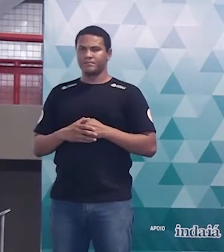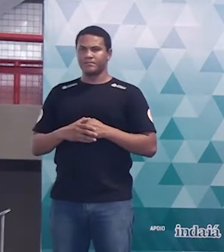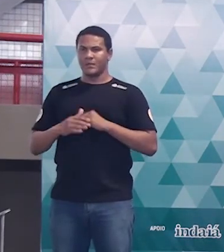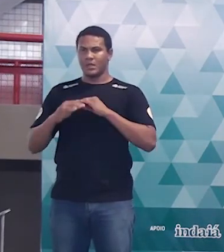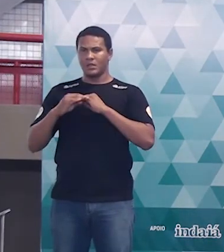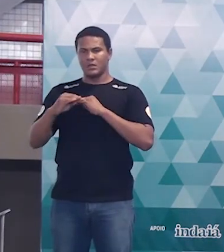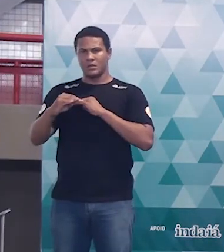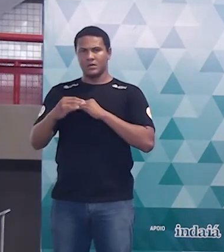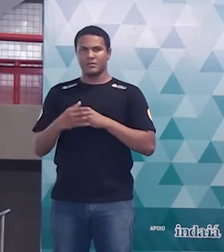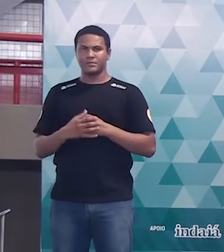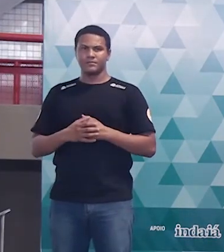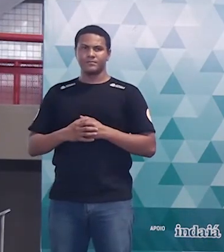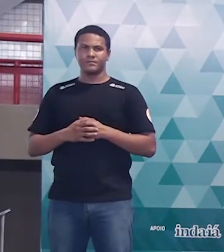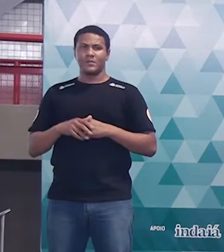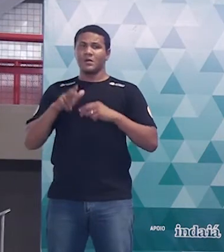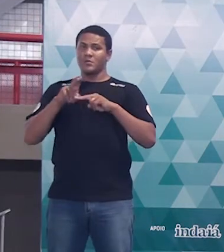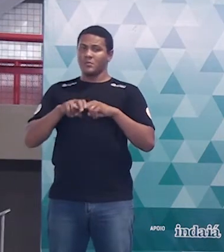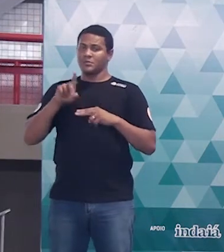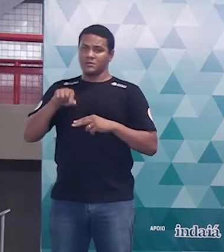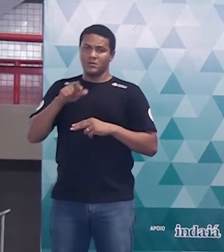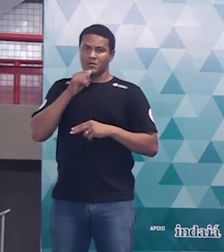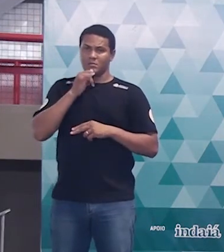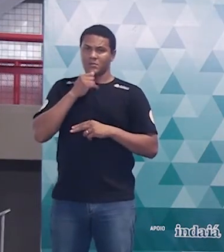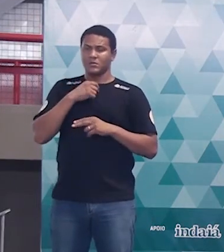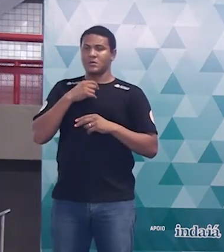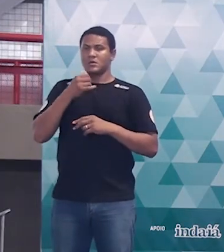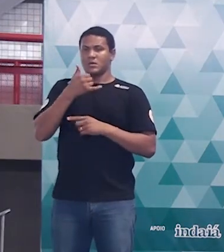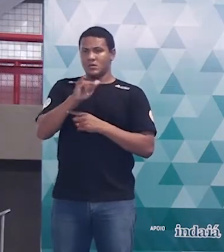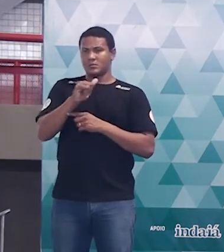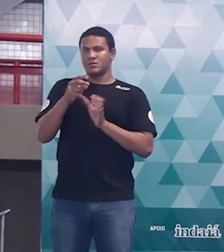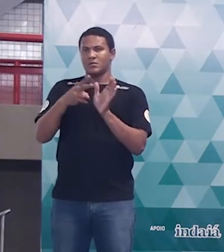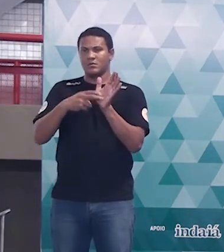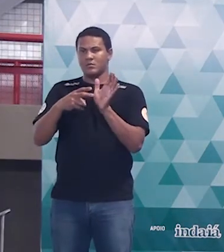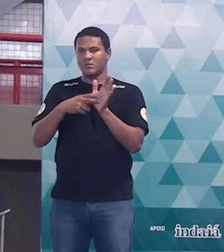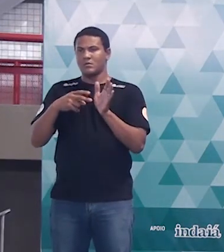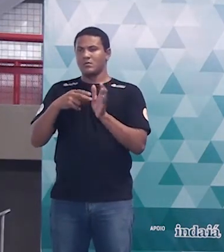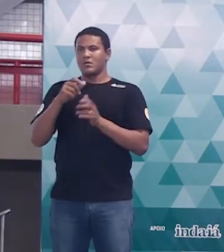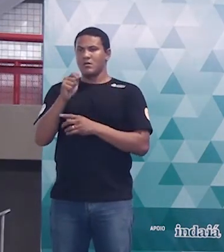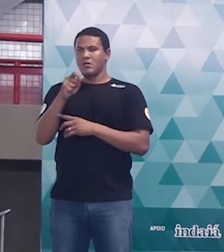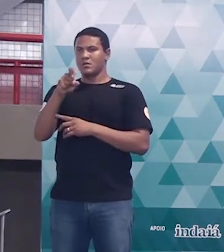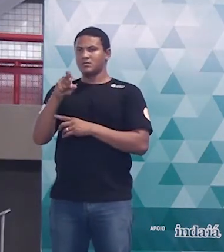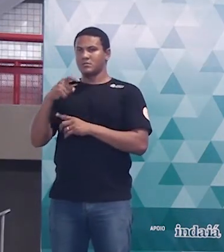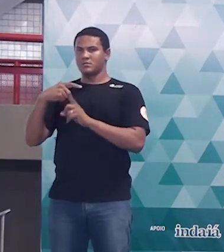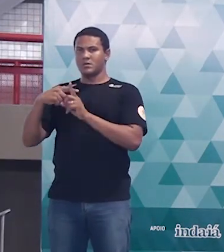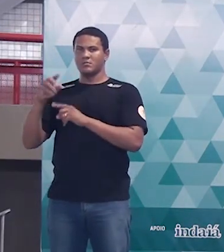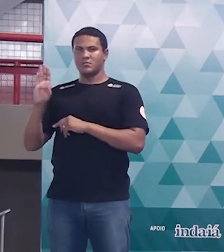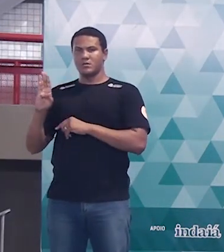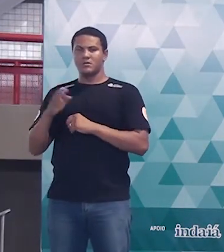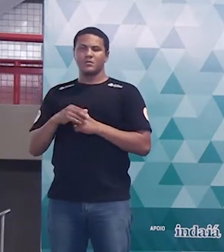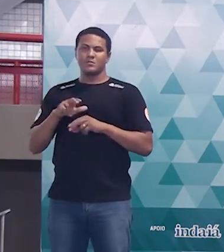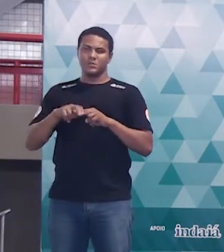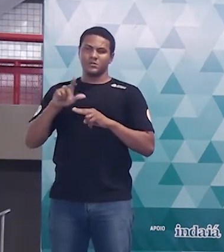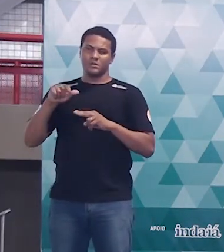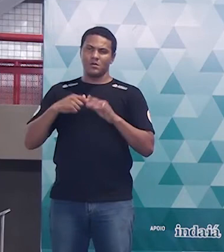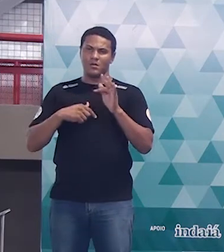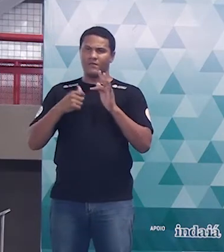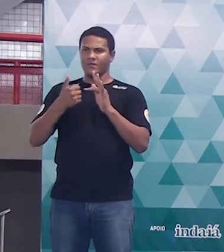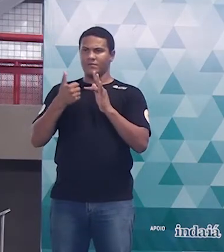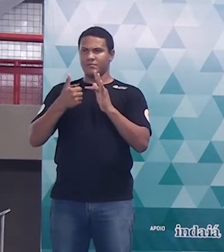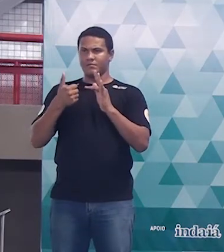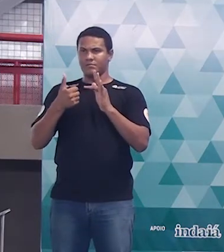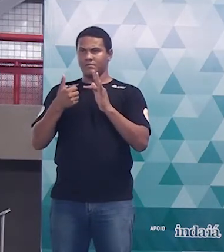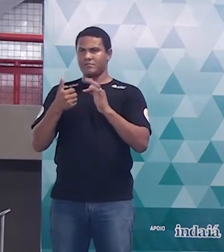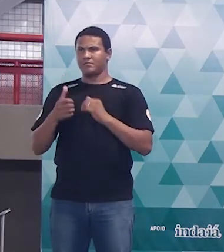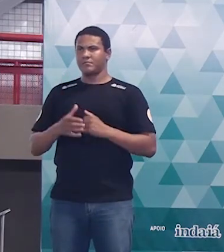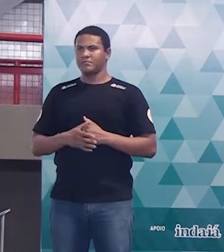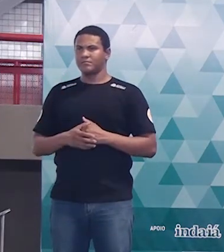repetindo aí, y é igual a ax mais b. Isso quer dizer que é uma função do primeiro grau. E temos o seguinte,